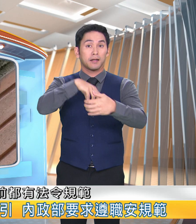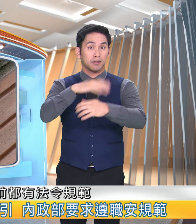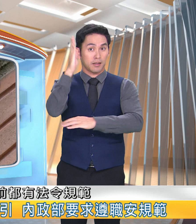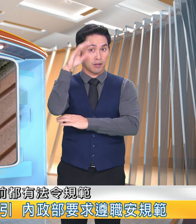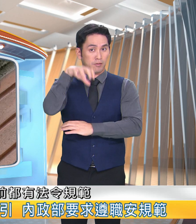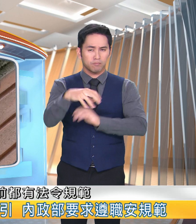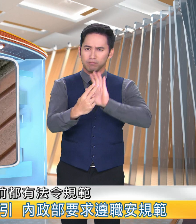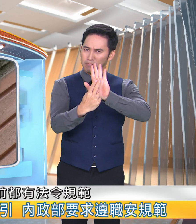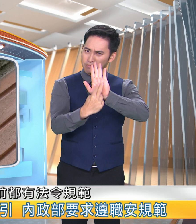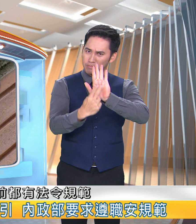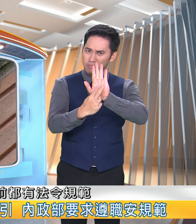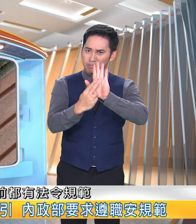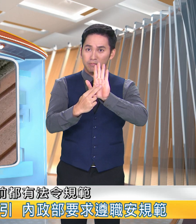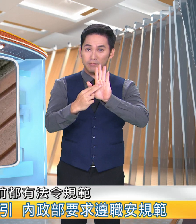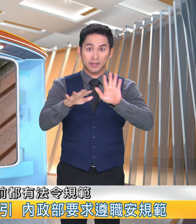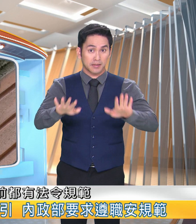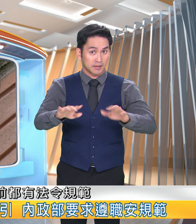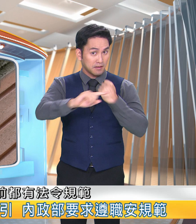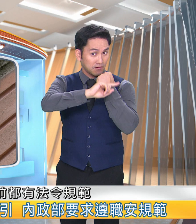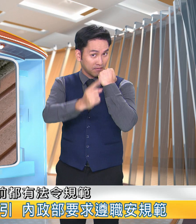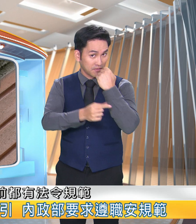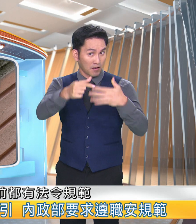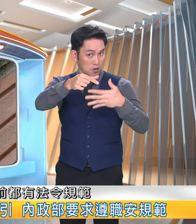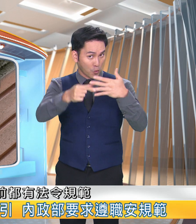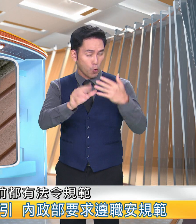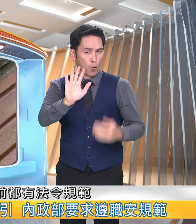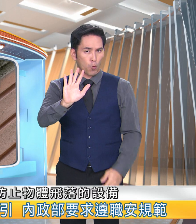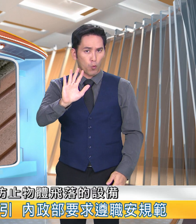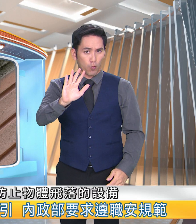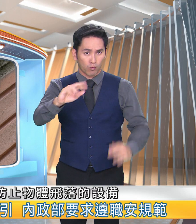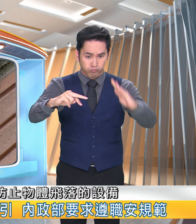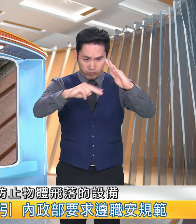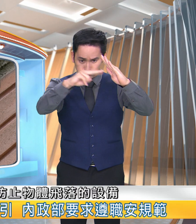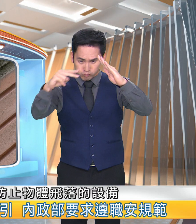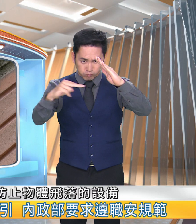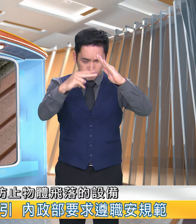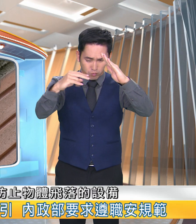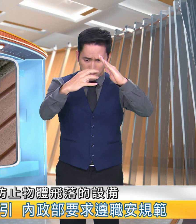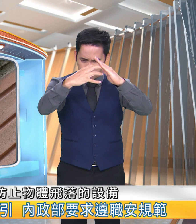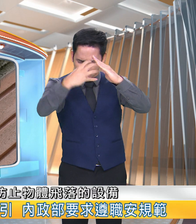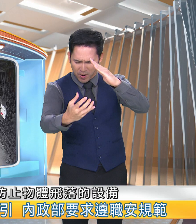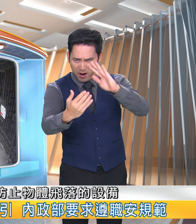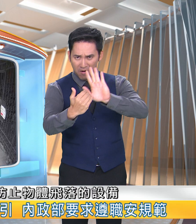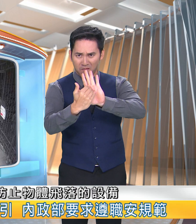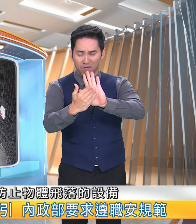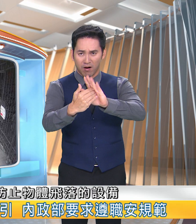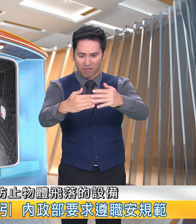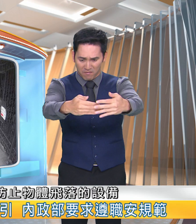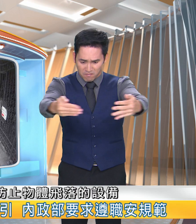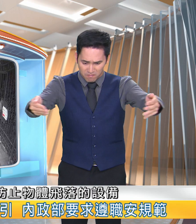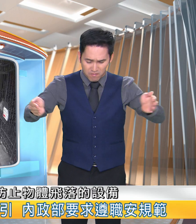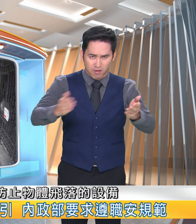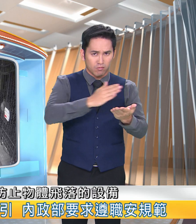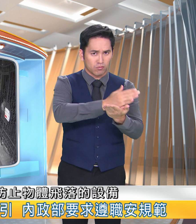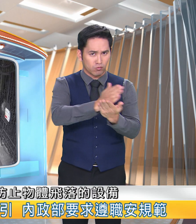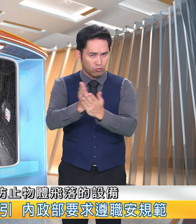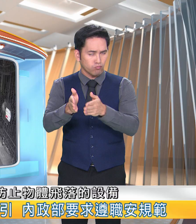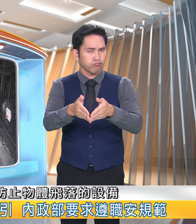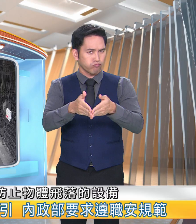示，目前都有法令规范，施工时应该设置防止物体飞落的